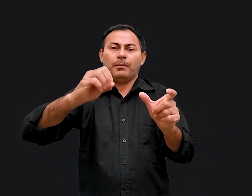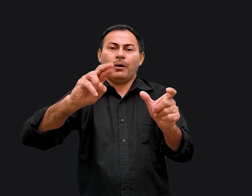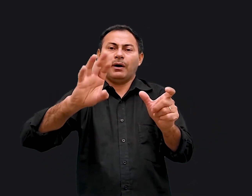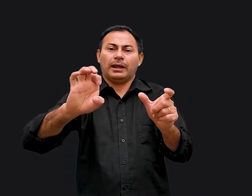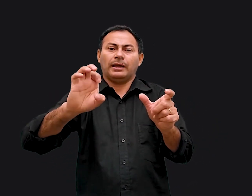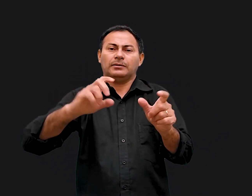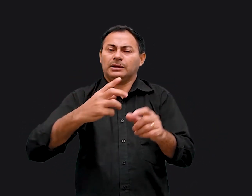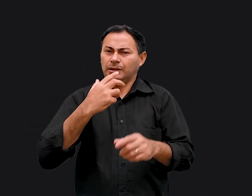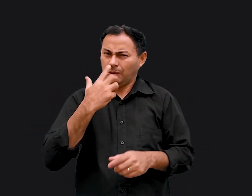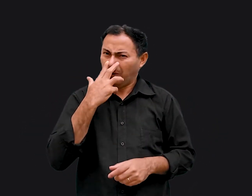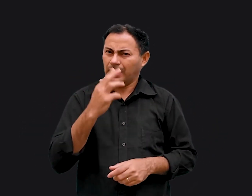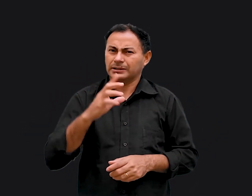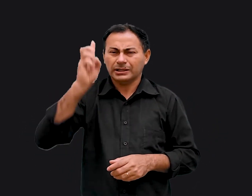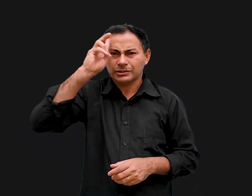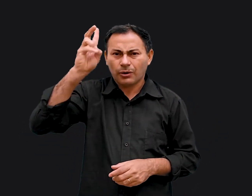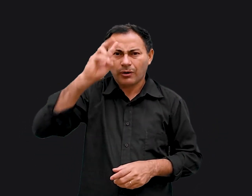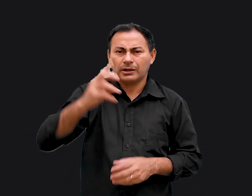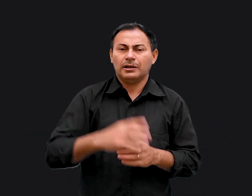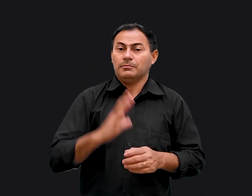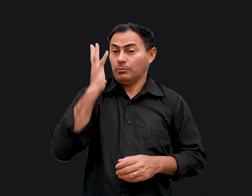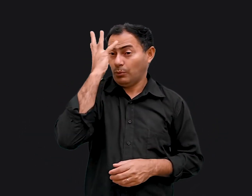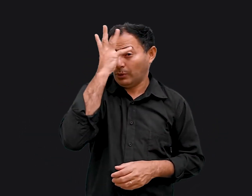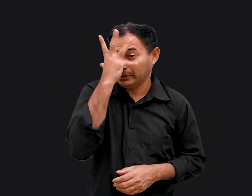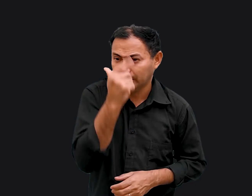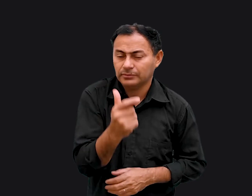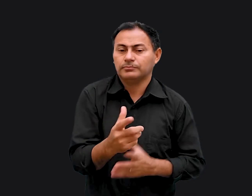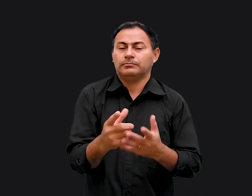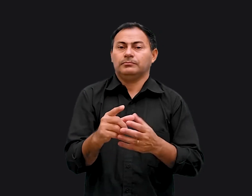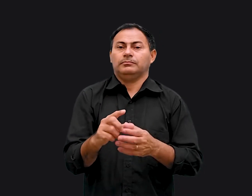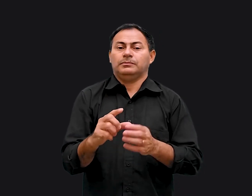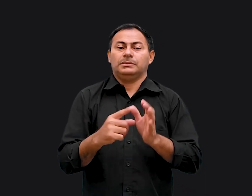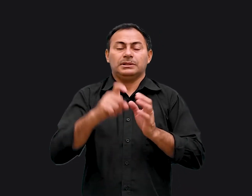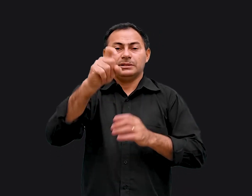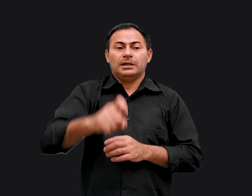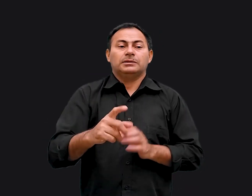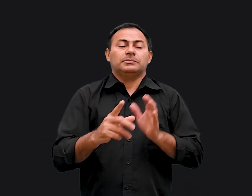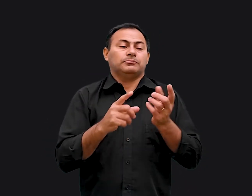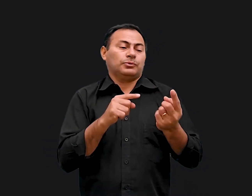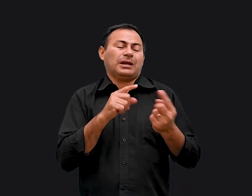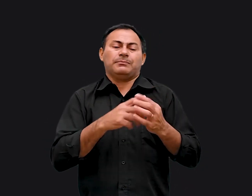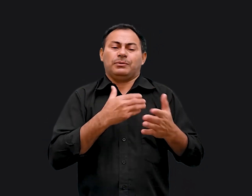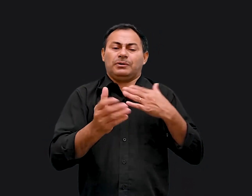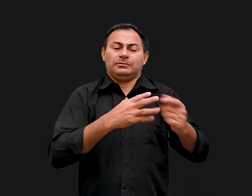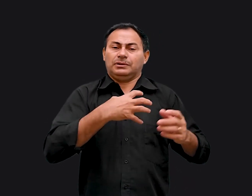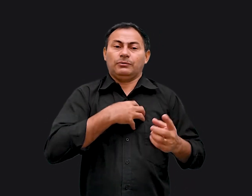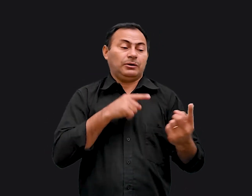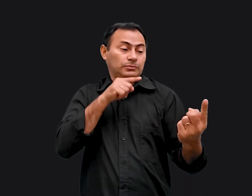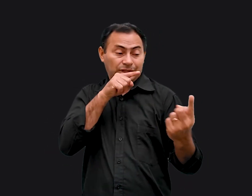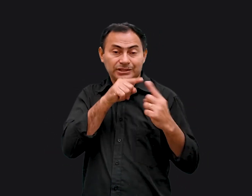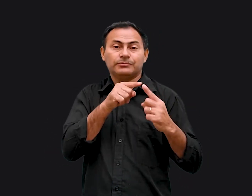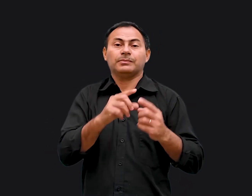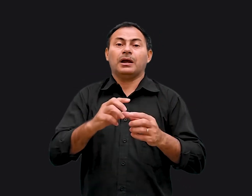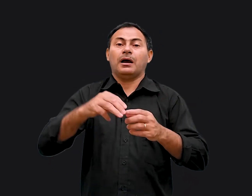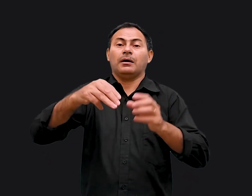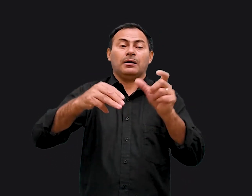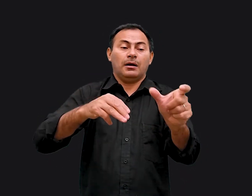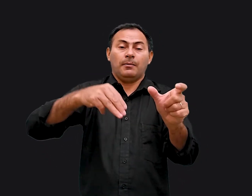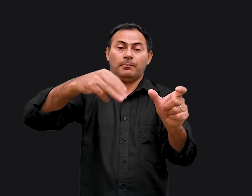Moré. Acho que a alegoria aqui é muito bonita. É bonita demais para não ser de propósito. É isso que a palavra Moré, onde